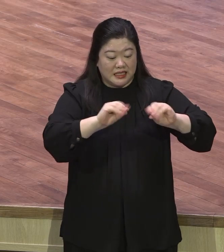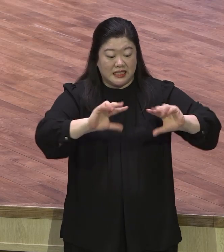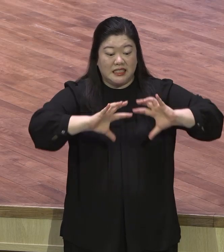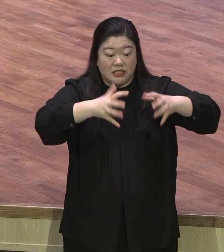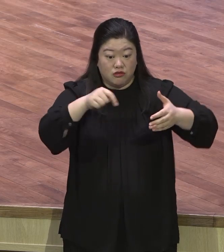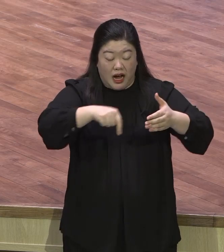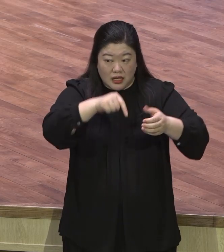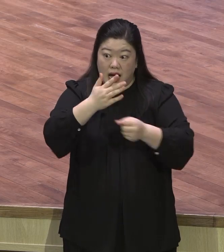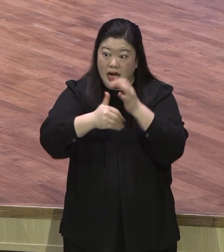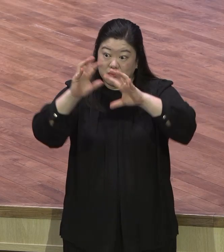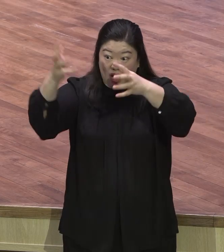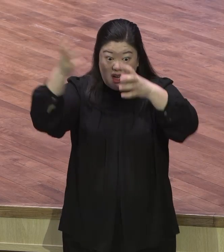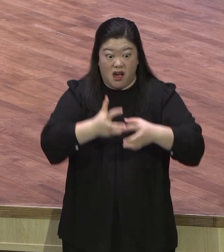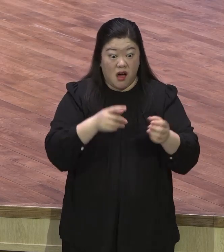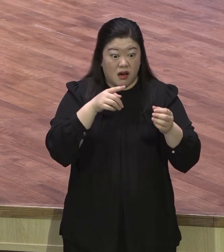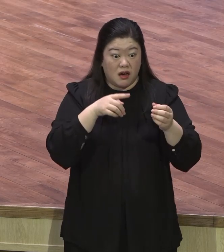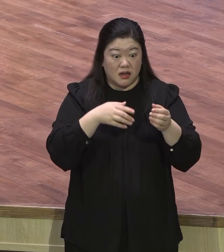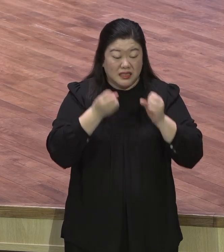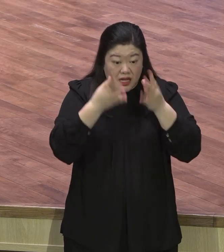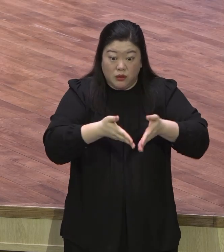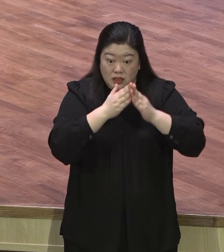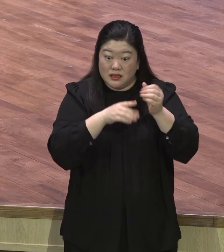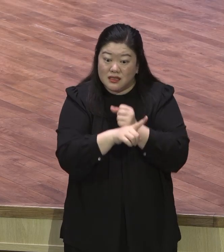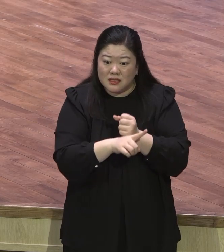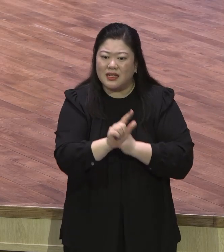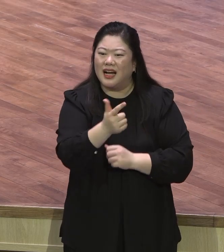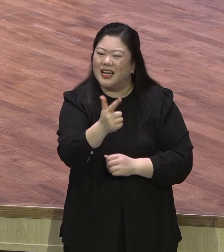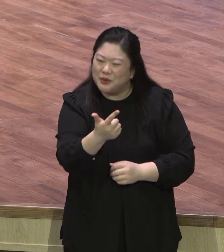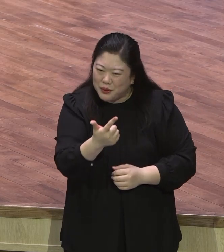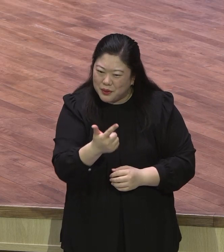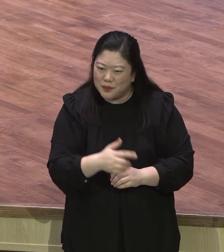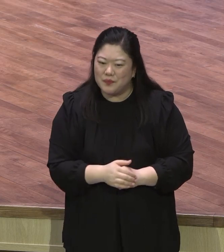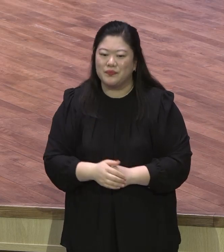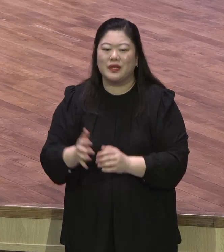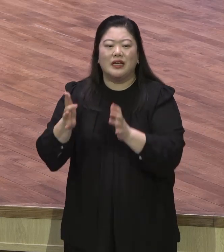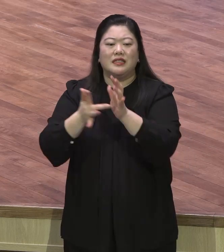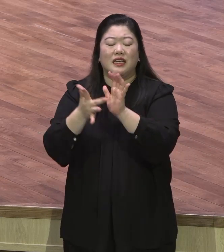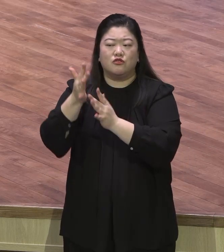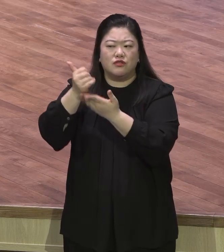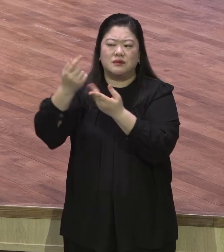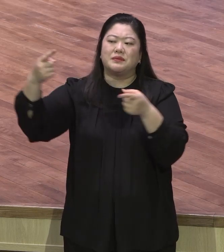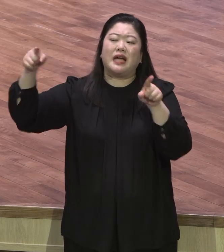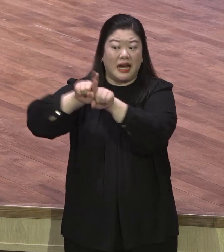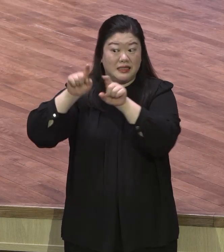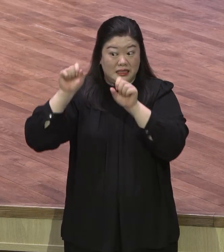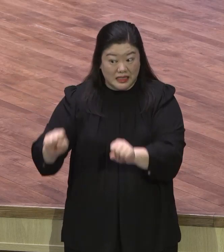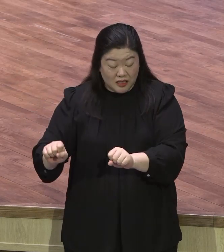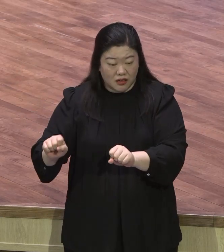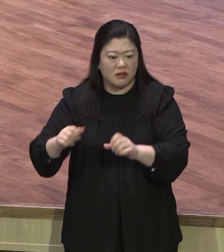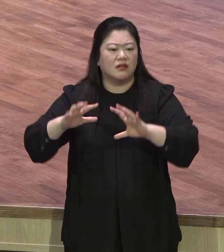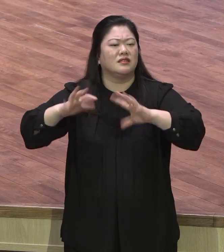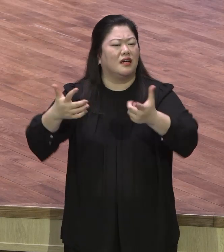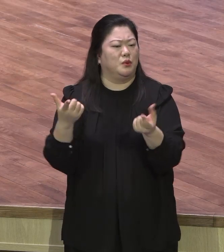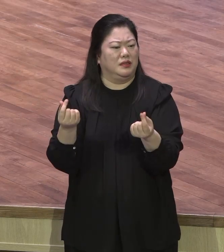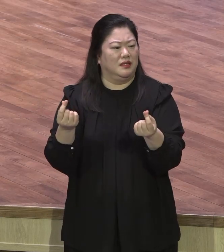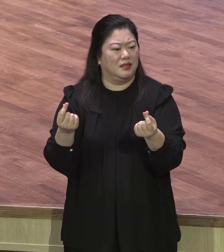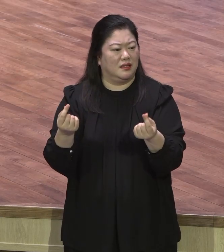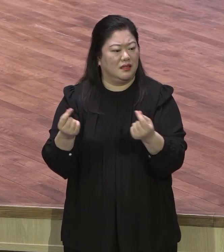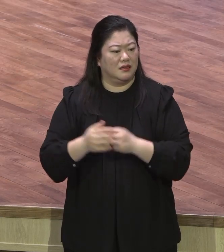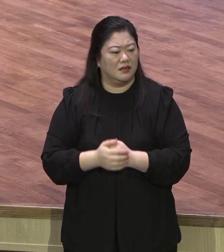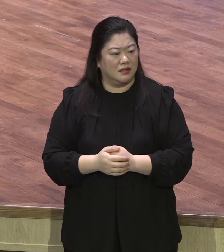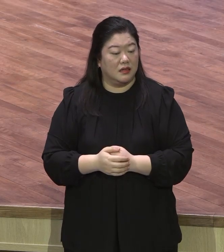통치하시는 상태를 말합니다. 예수님이 통치하는 상태가 하나님 나라에요. 그것이 감옥이라도 예수님이